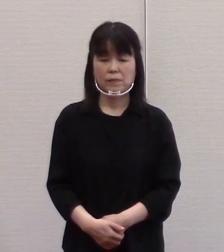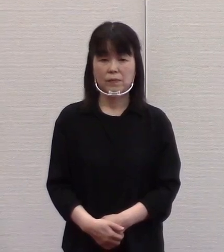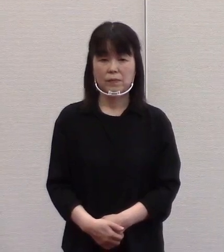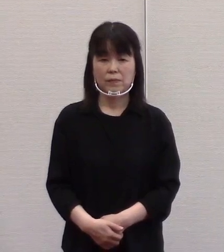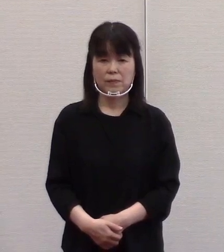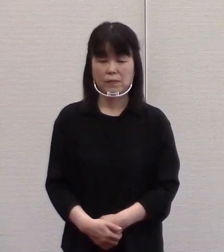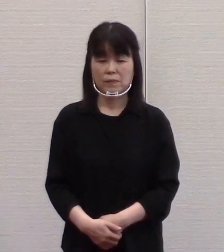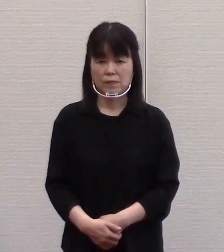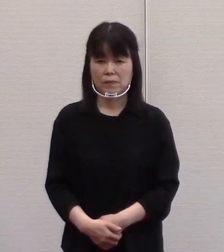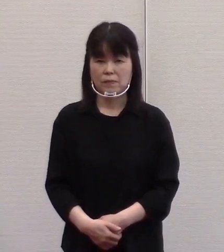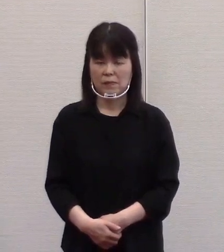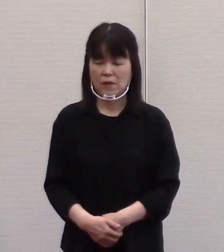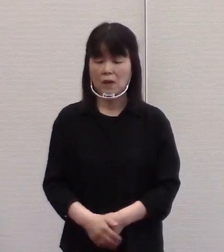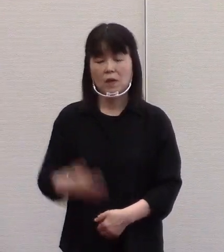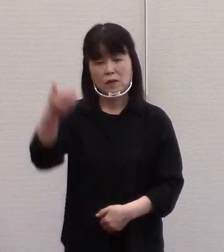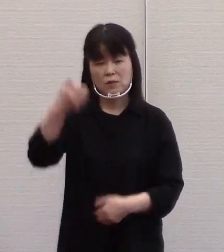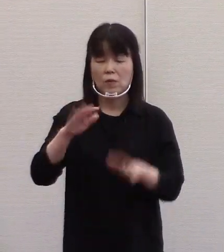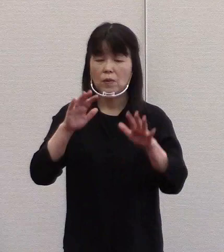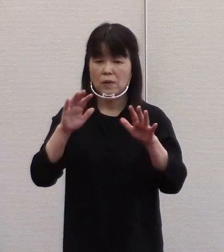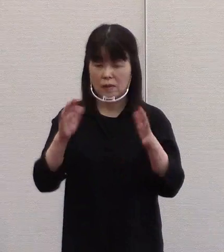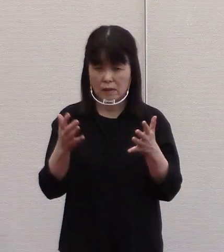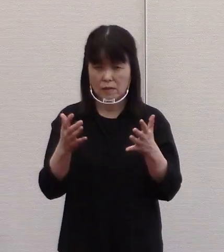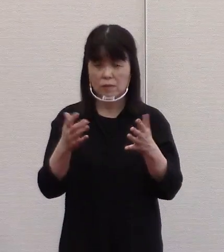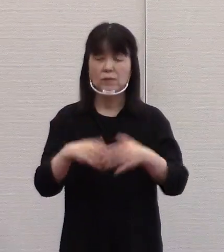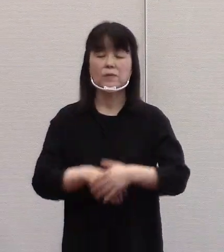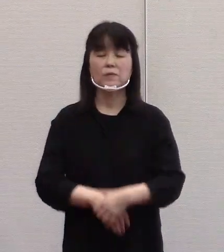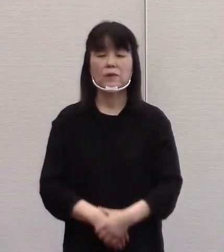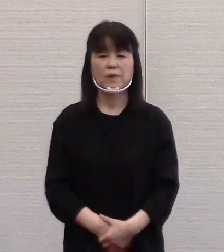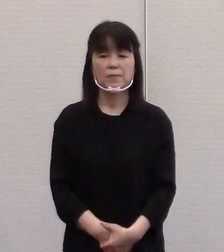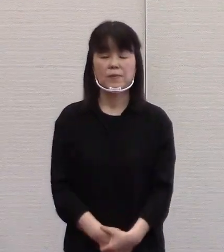それではまあないようですので、